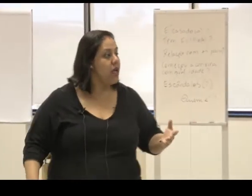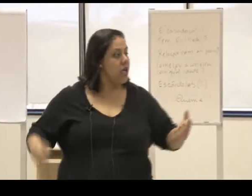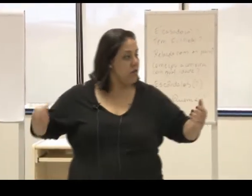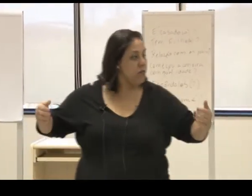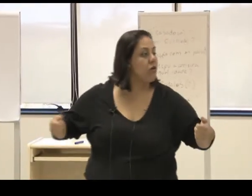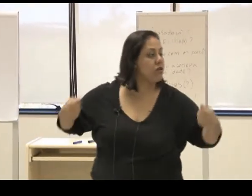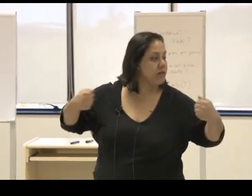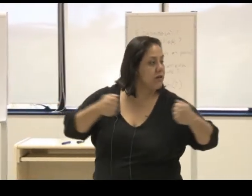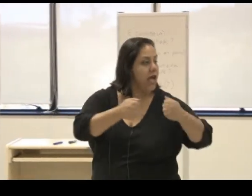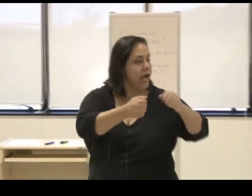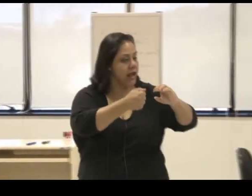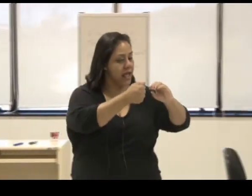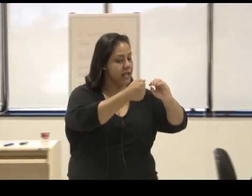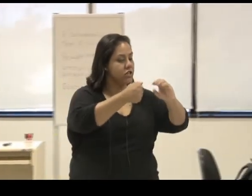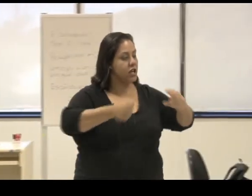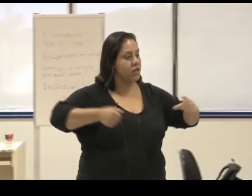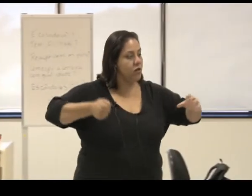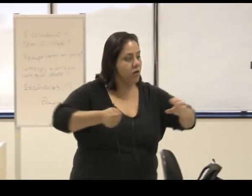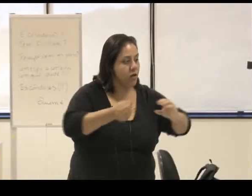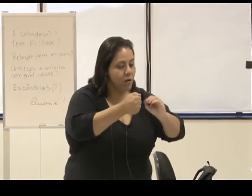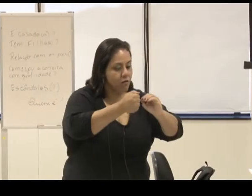dei uma conotação, é a caneca enchendo.